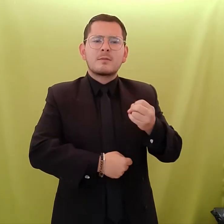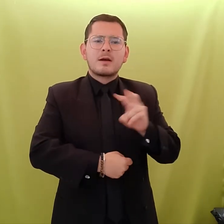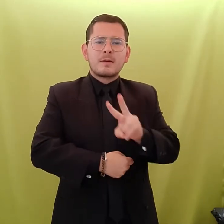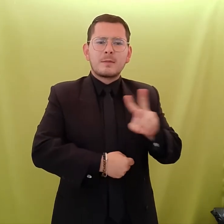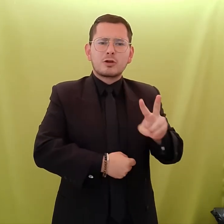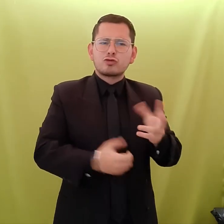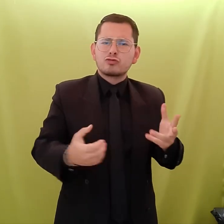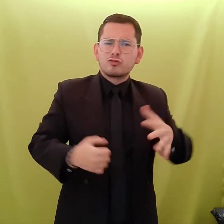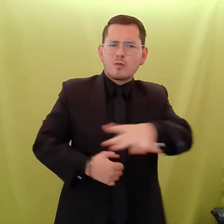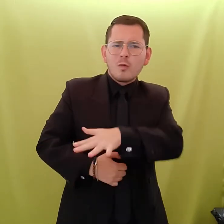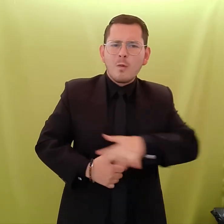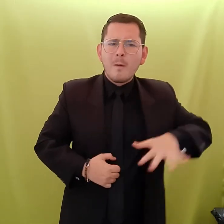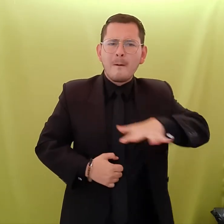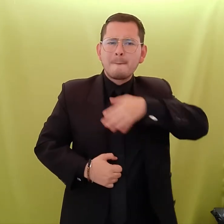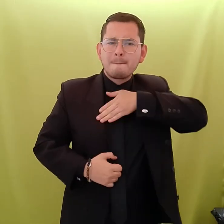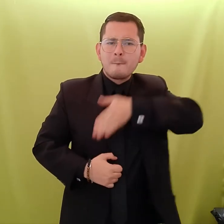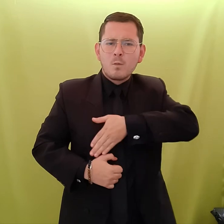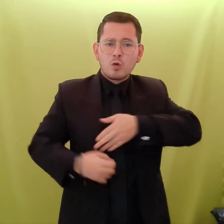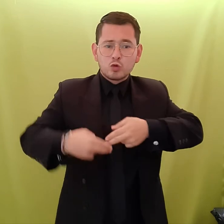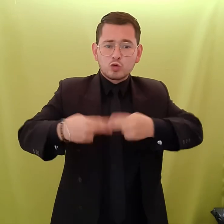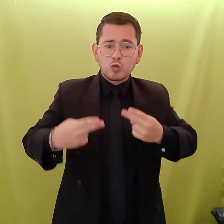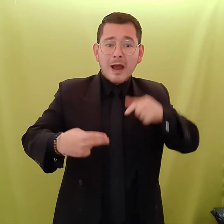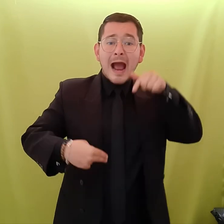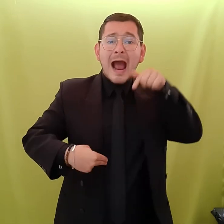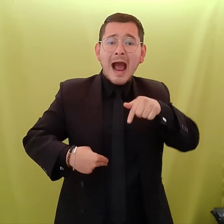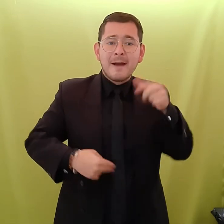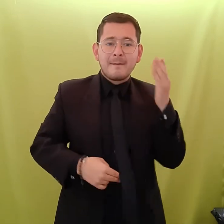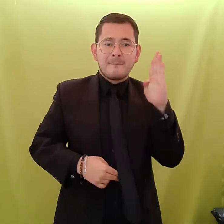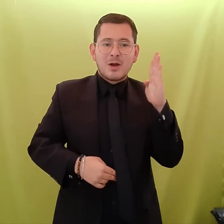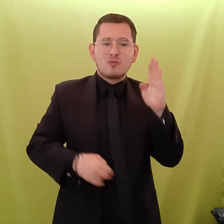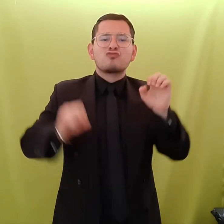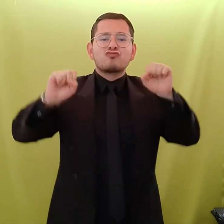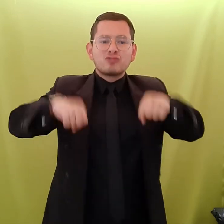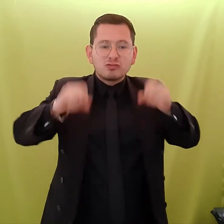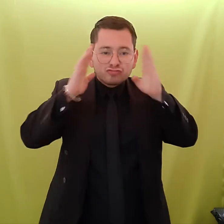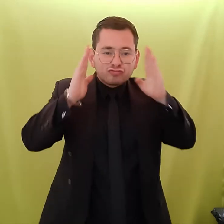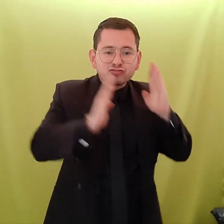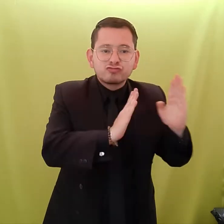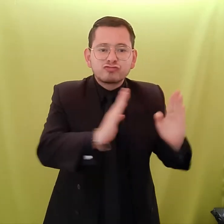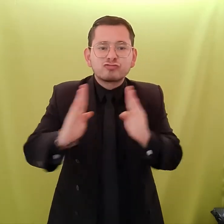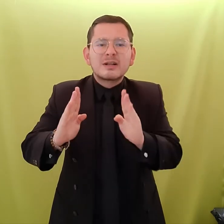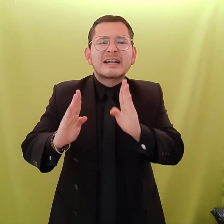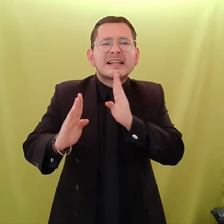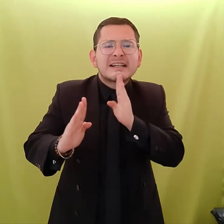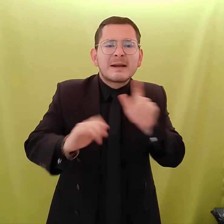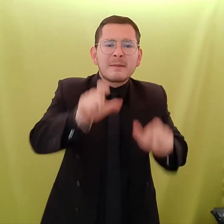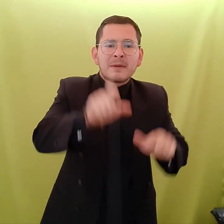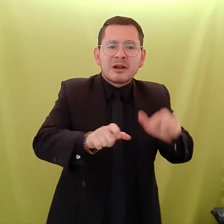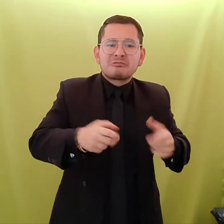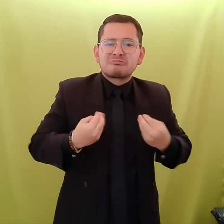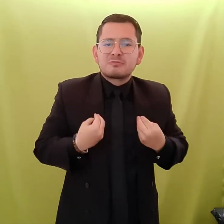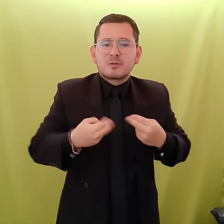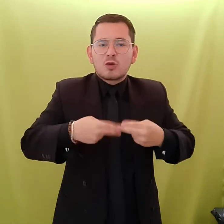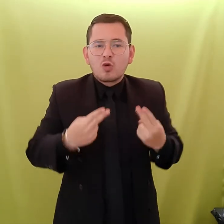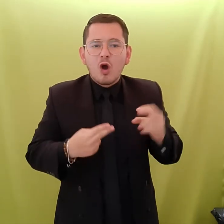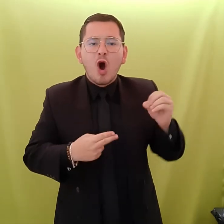Bolívar de Tunja continuarán prestando el servicio a tunjanos y turistas. El Secretario Administrativo de la Alcaldía Mayor de Tunja